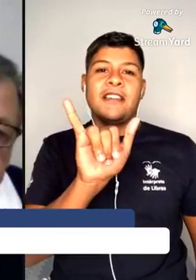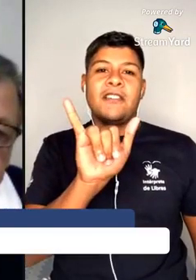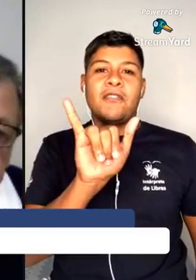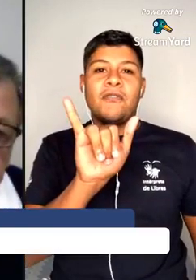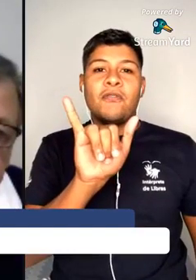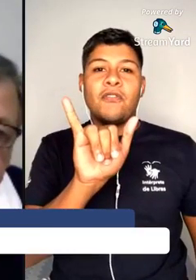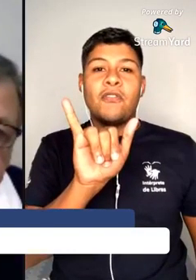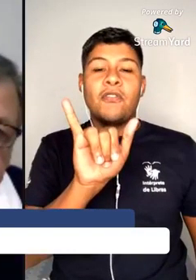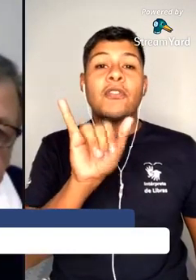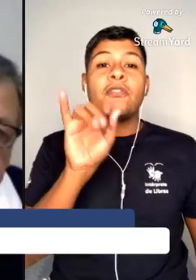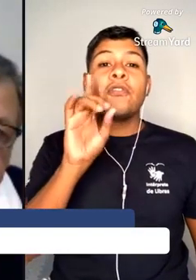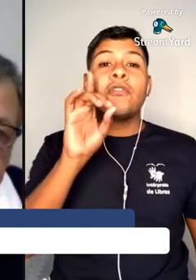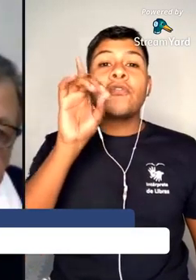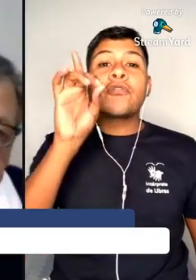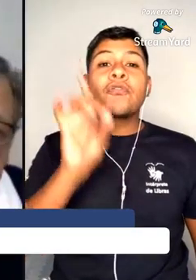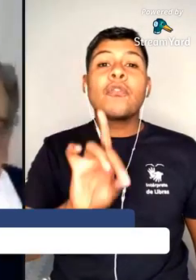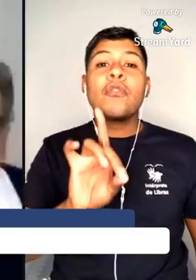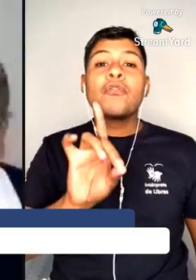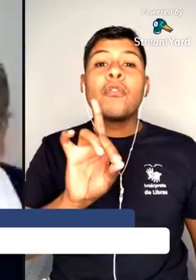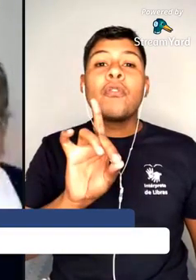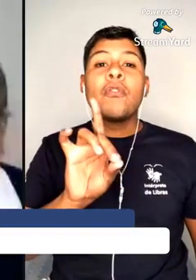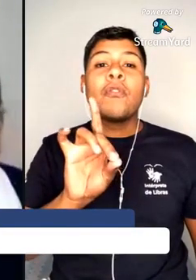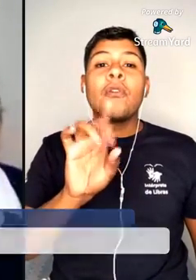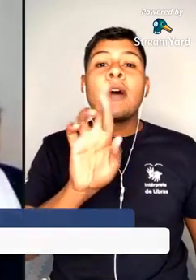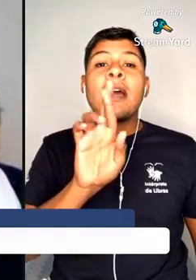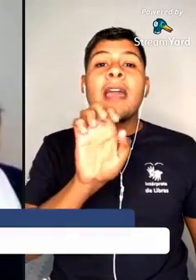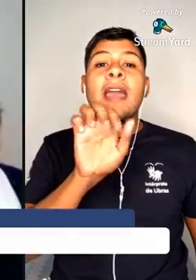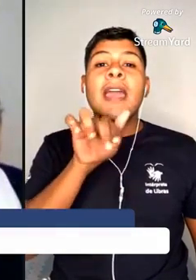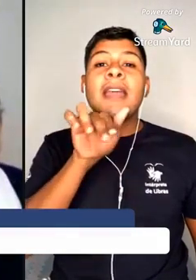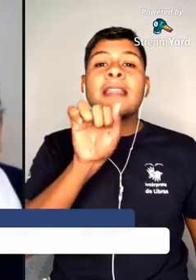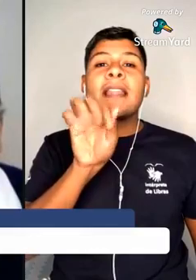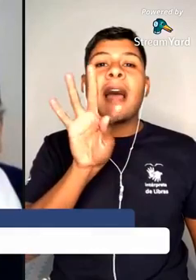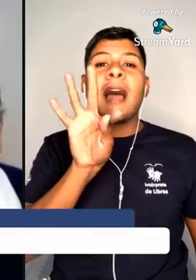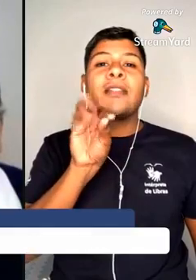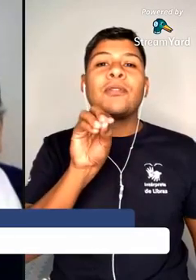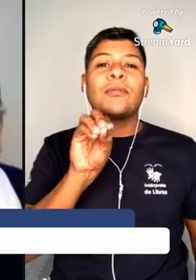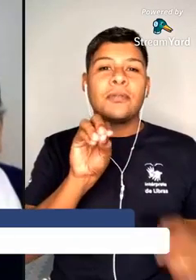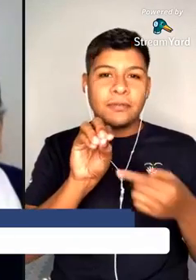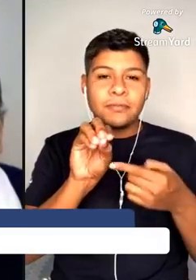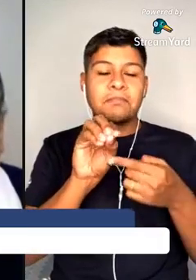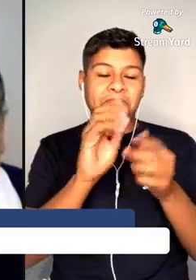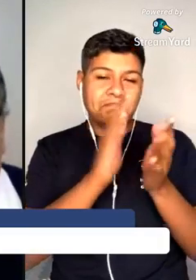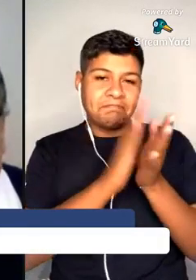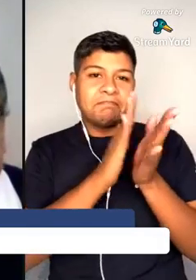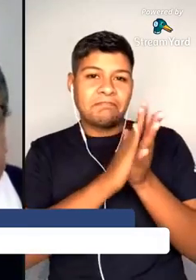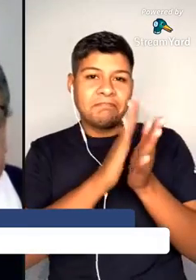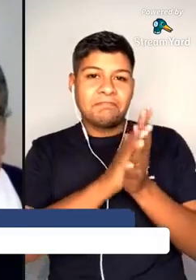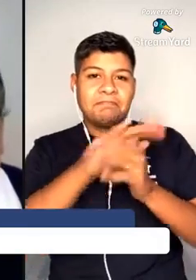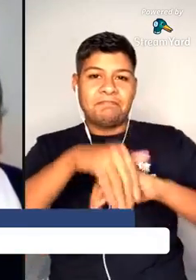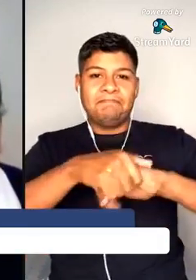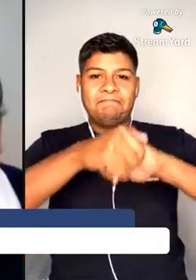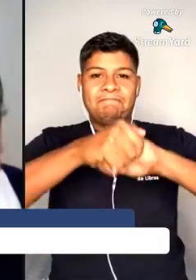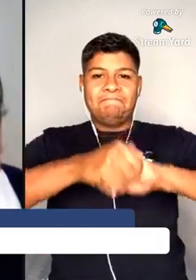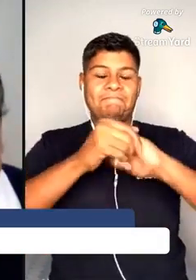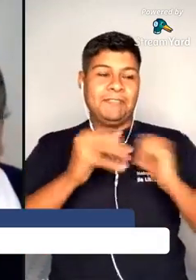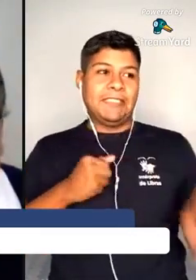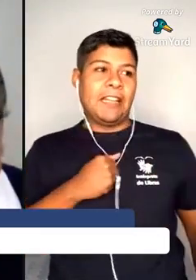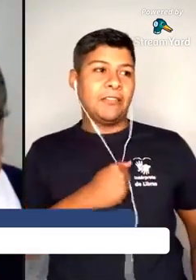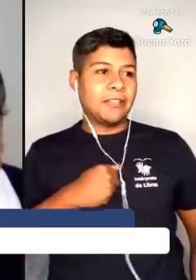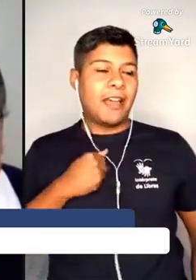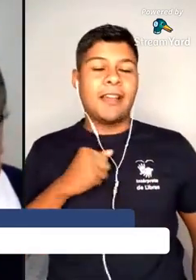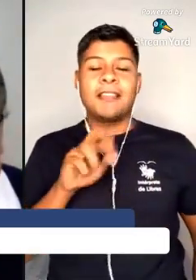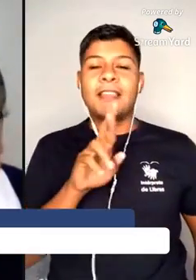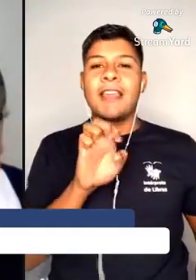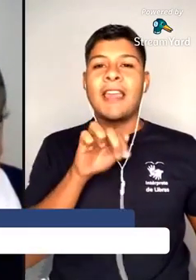O doutor, nosso querido doutor Renato Baena, né? Que muito nos honra. Saudade do Renato.